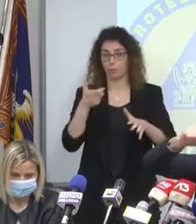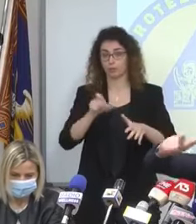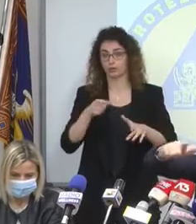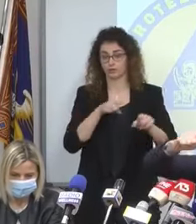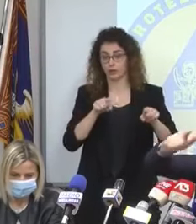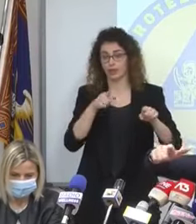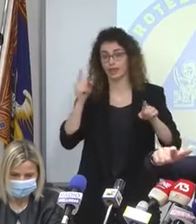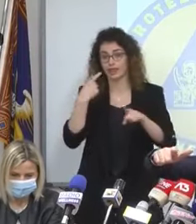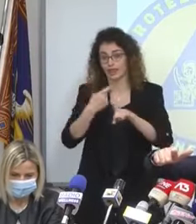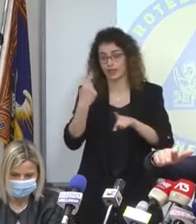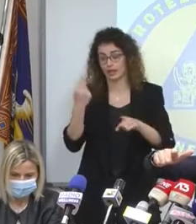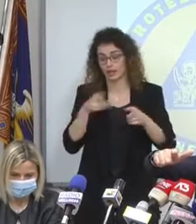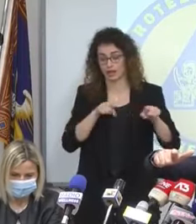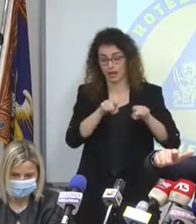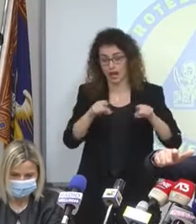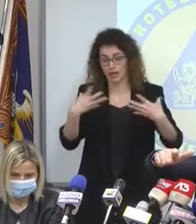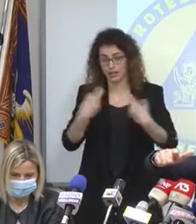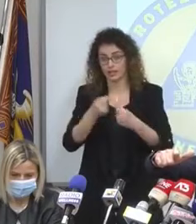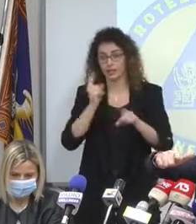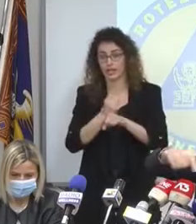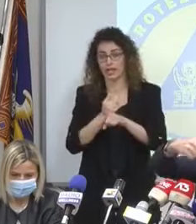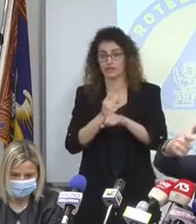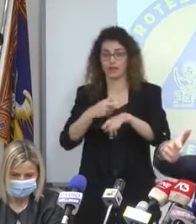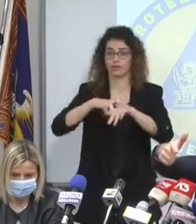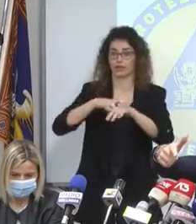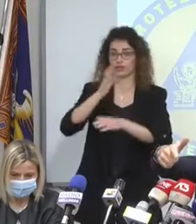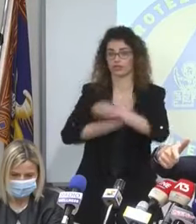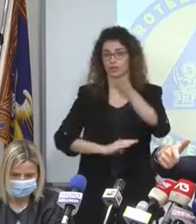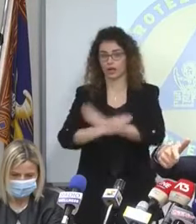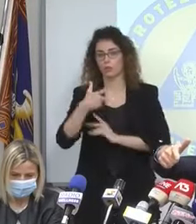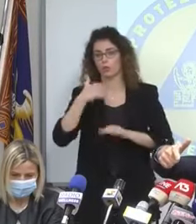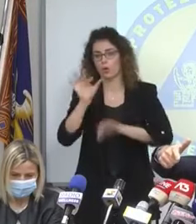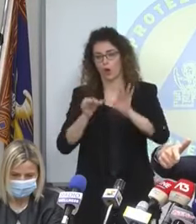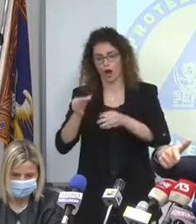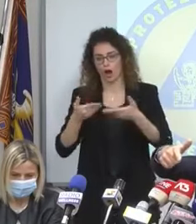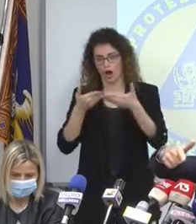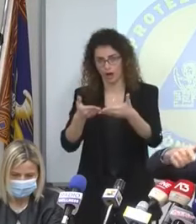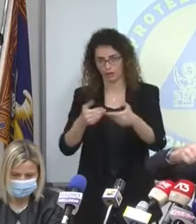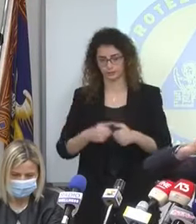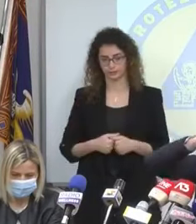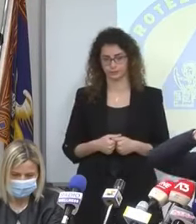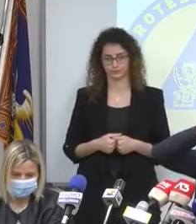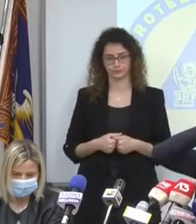dovete fare disabili e fragili e caregiver poi, no?